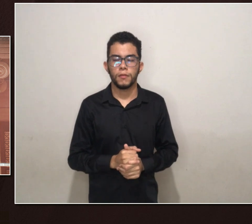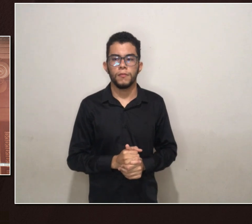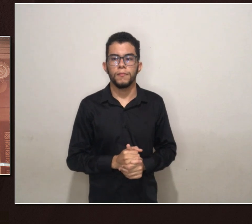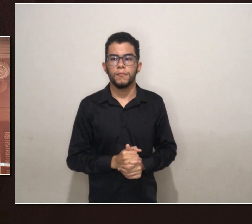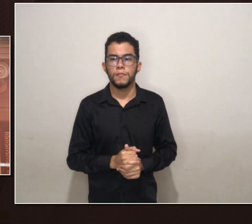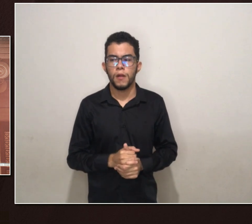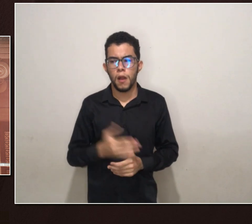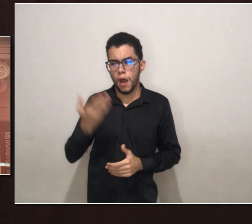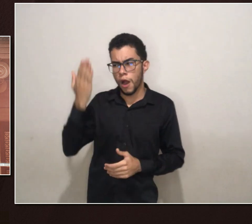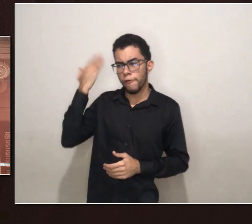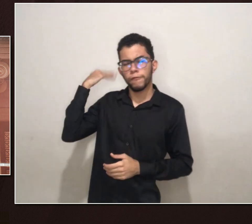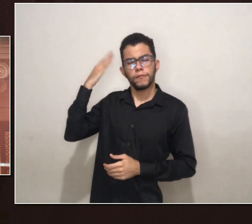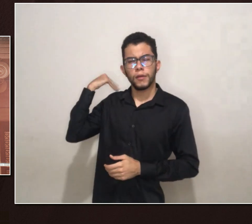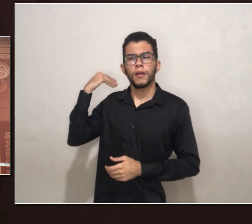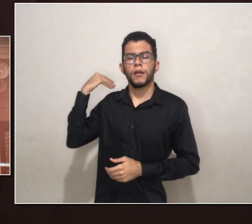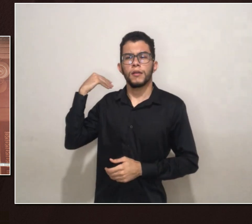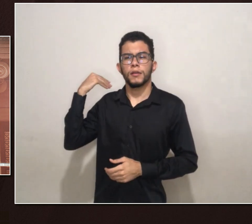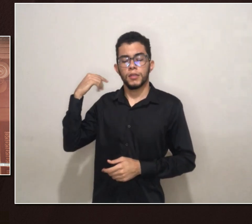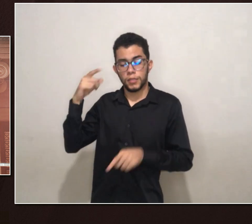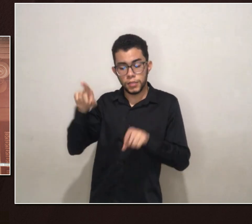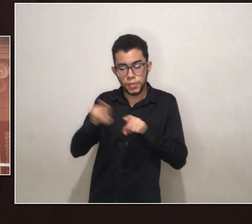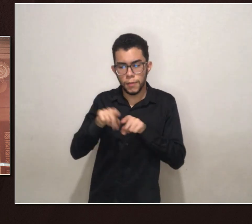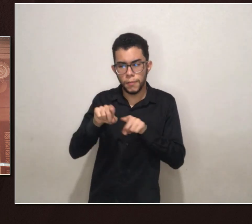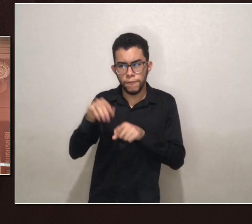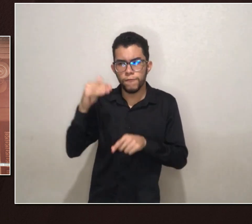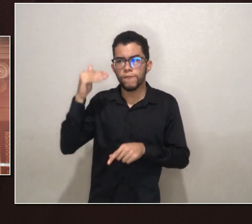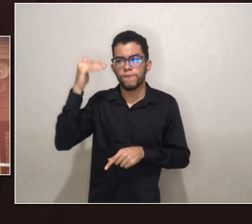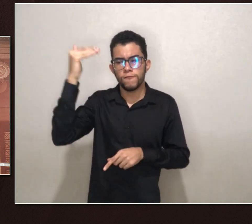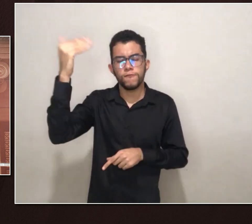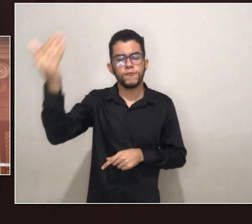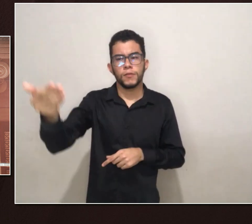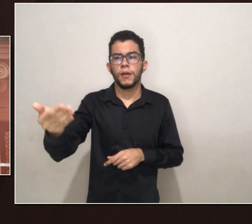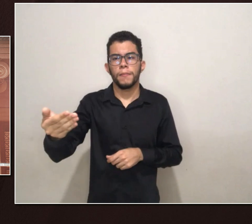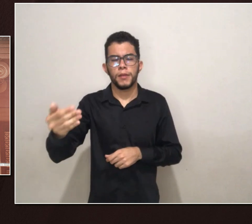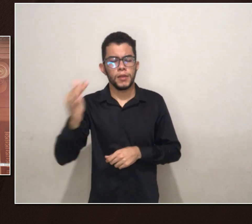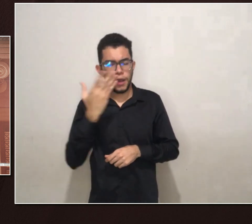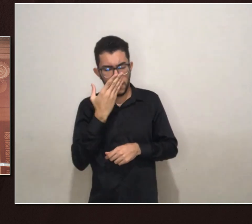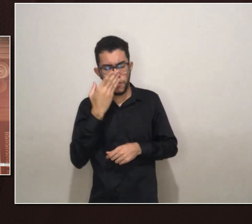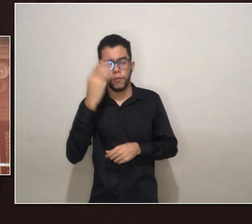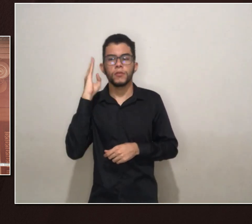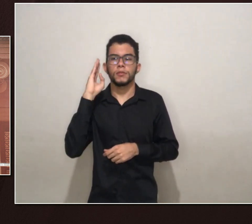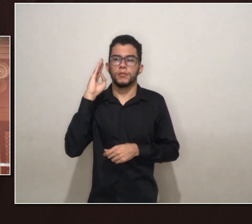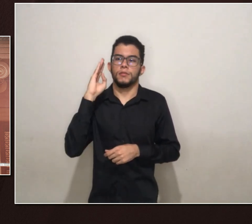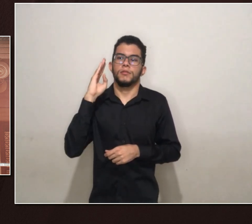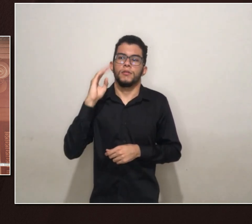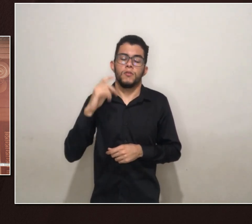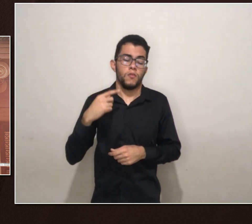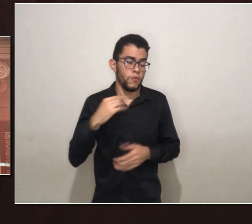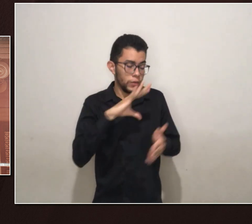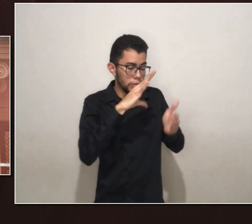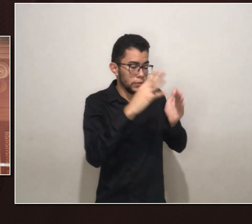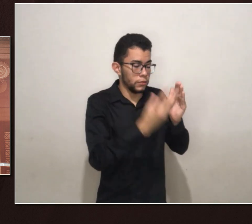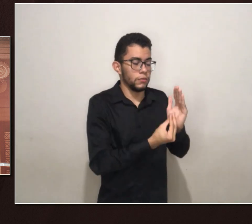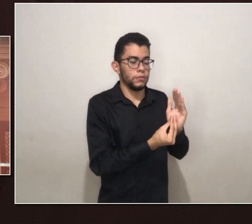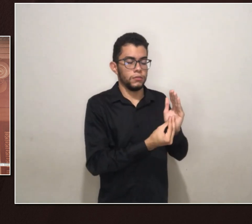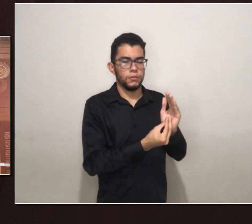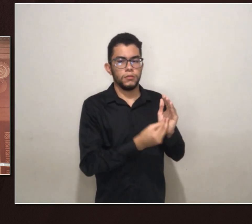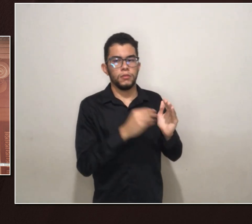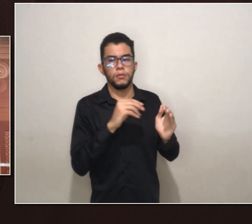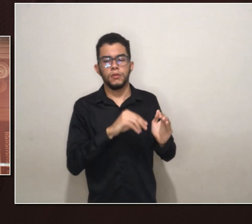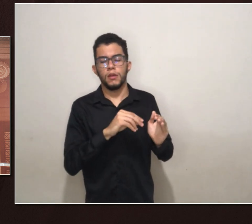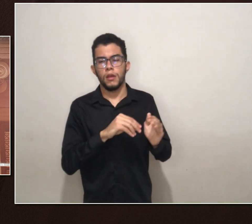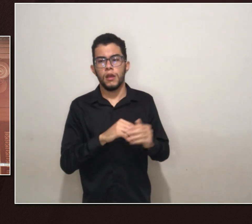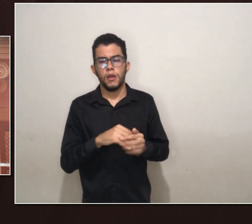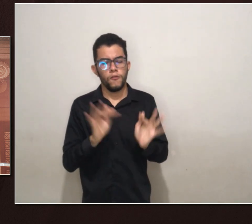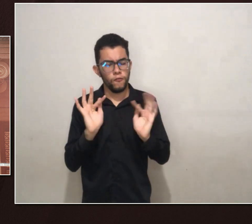né, e ainda está acontecendo, né, com a igreja, ainda não concluiu, nós estamos na era da